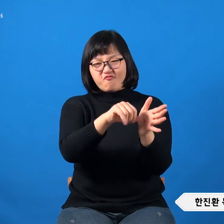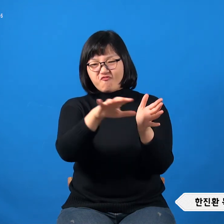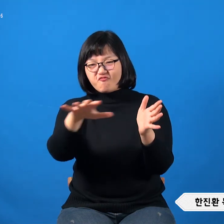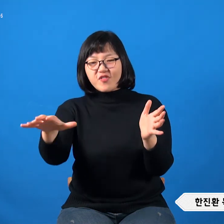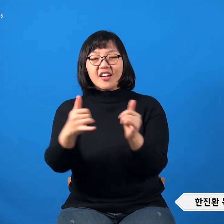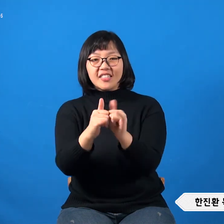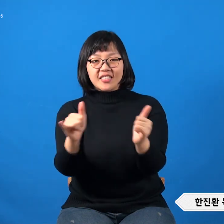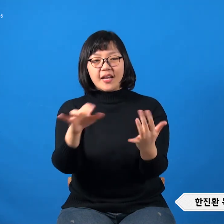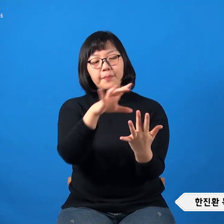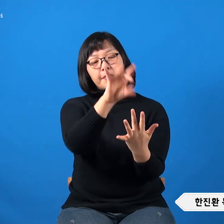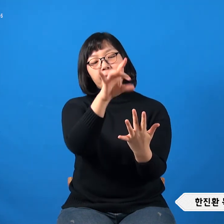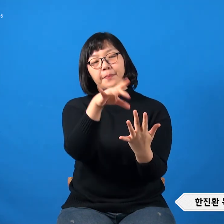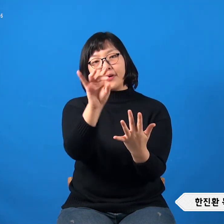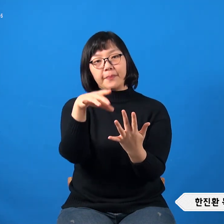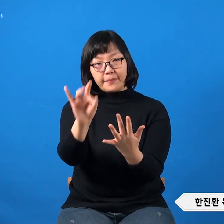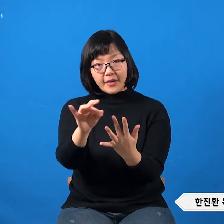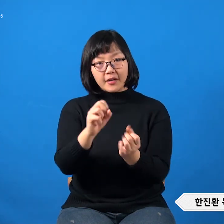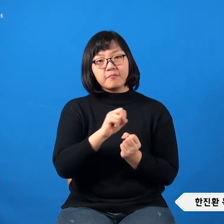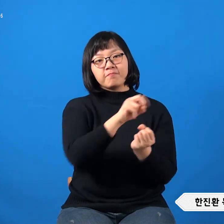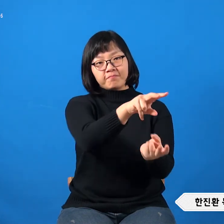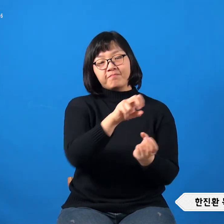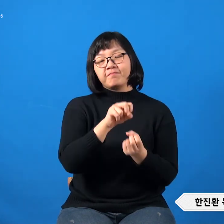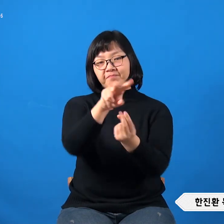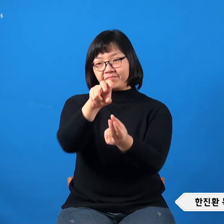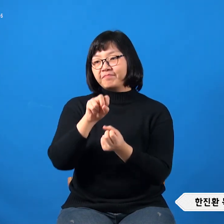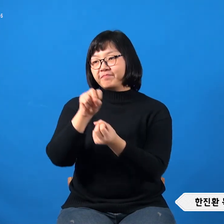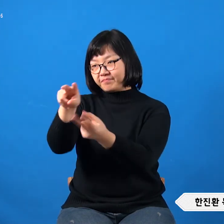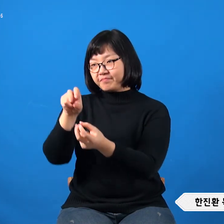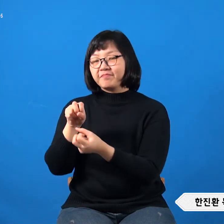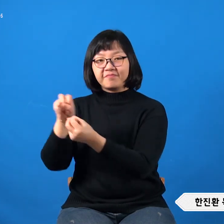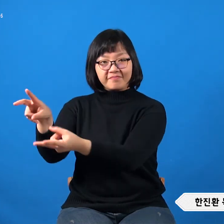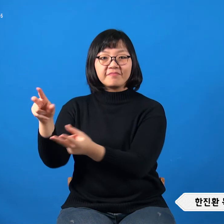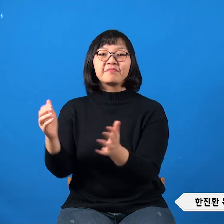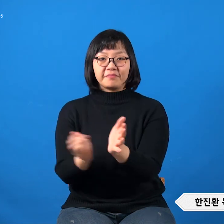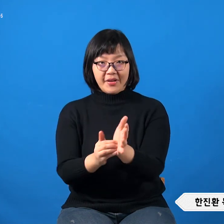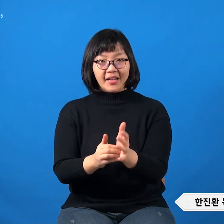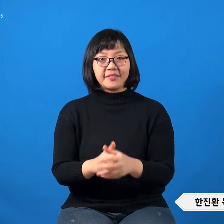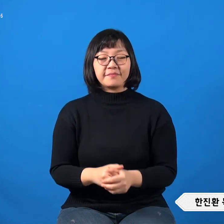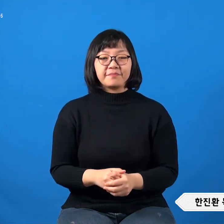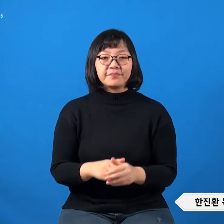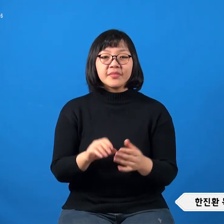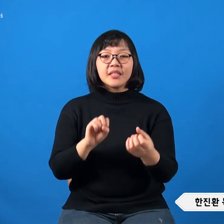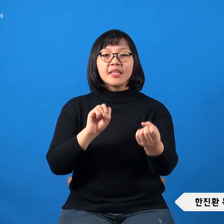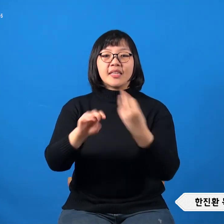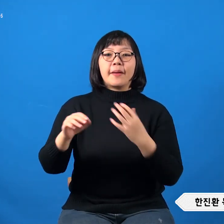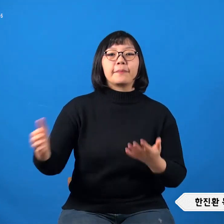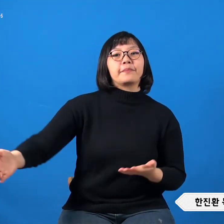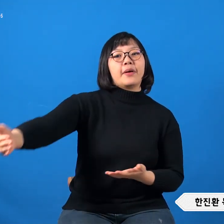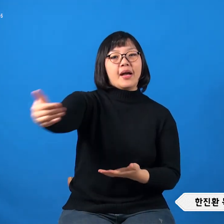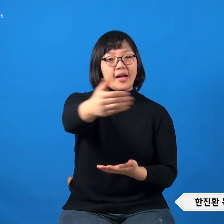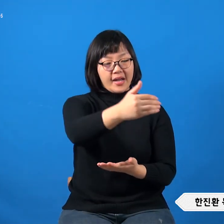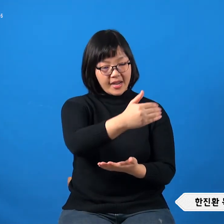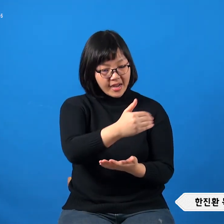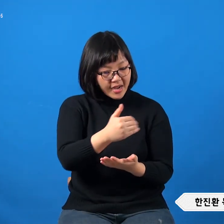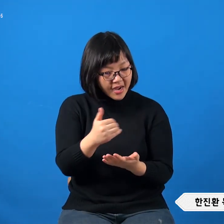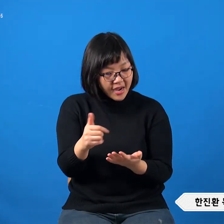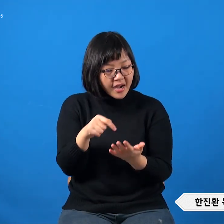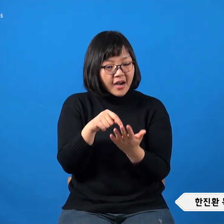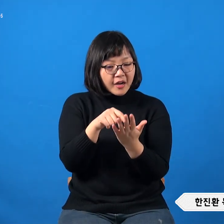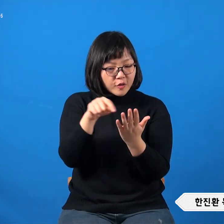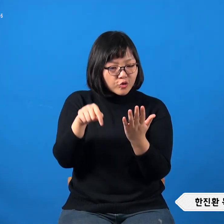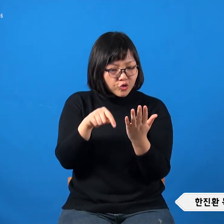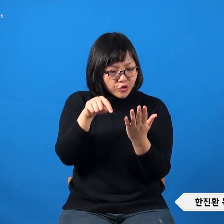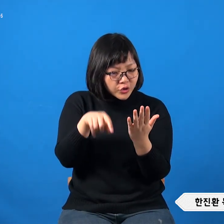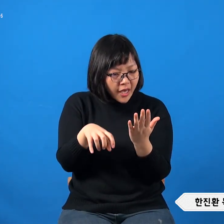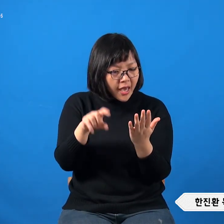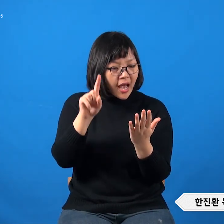저명한 작가들 몇 사람에게 이렇게 원고를 부탁을 했습니다. 그 중에 한 사람인 체스터턴이라는